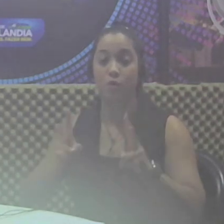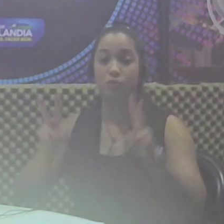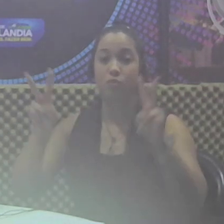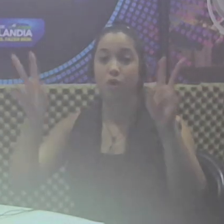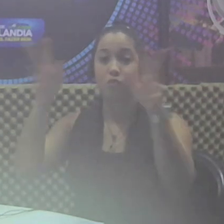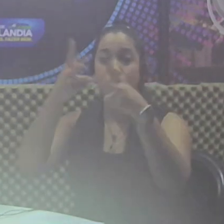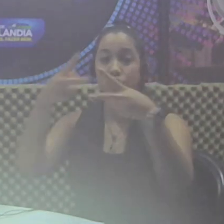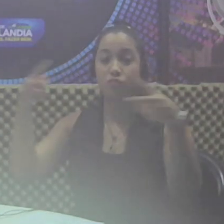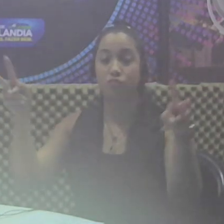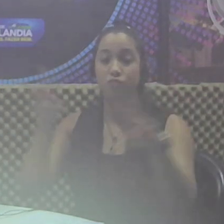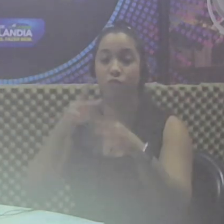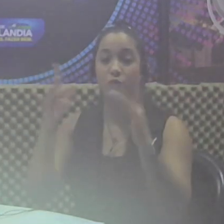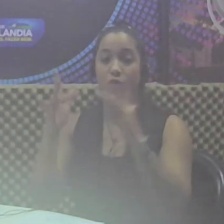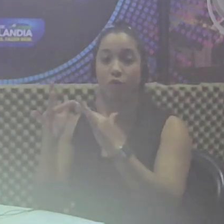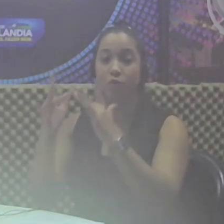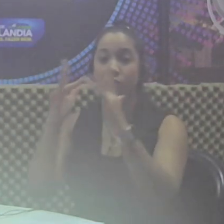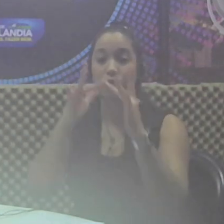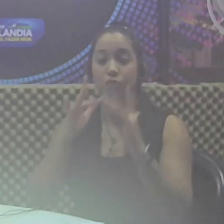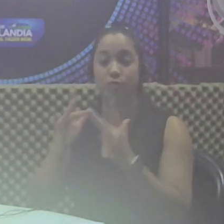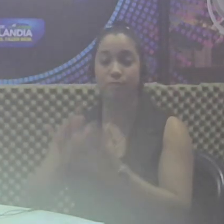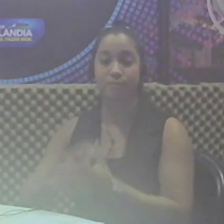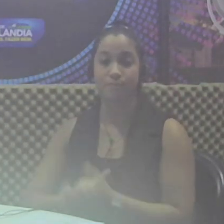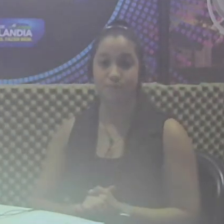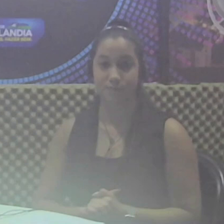tempo em contato com o ar.